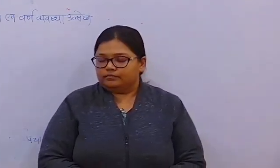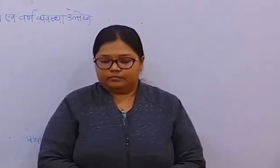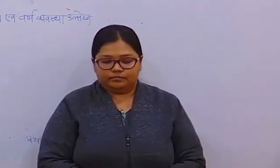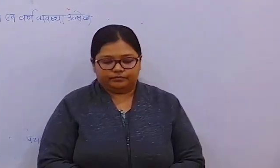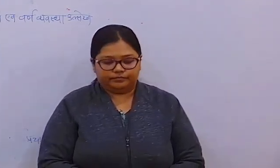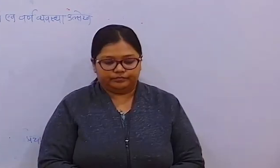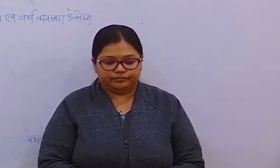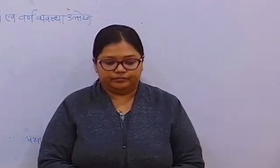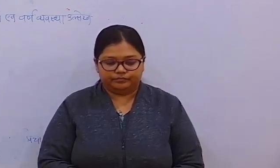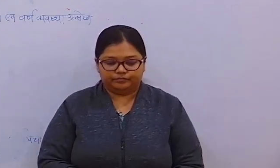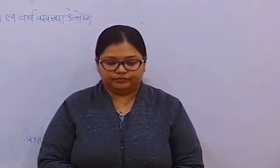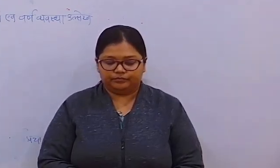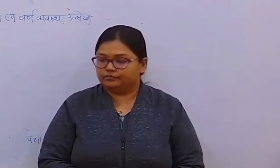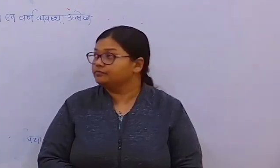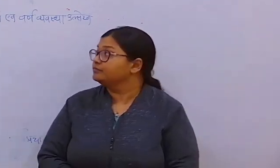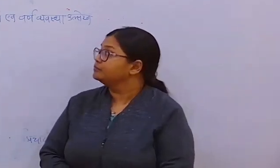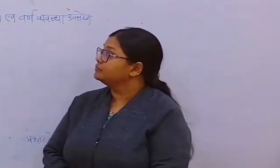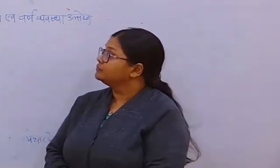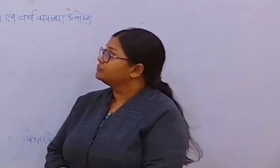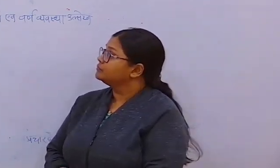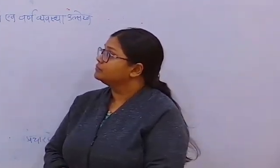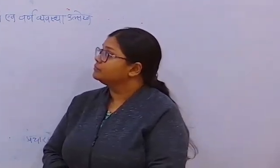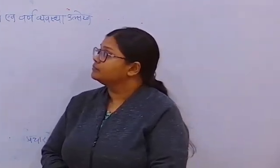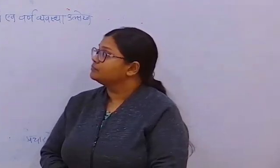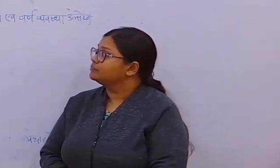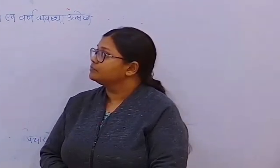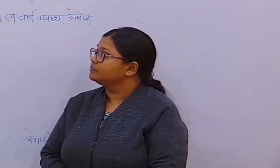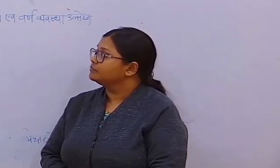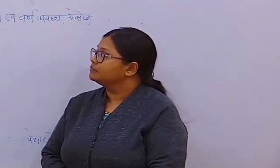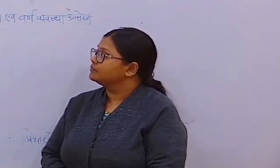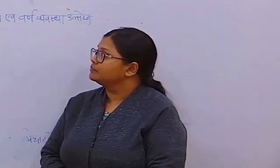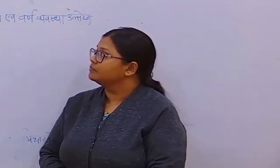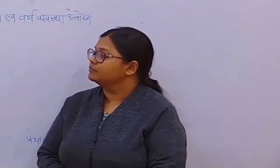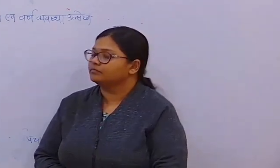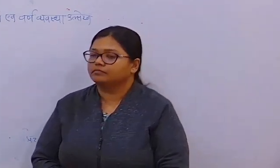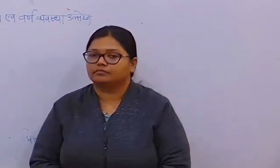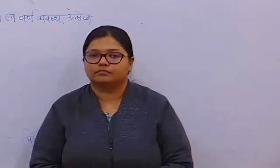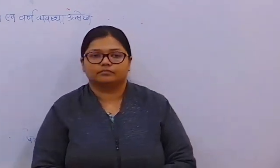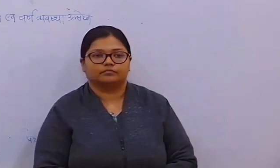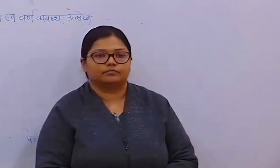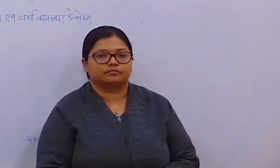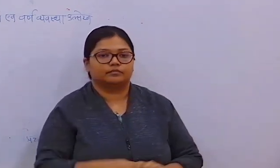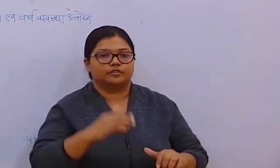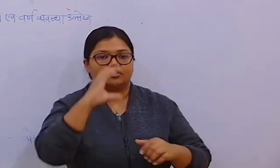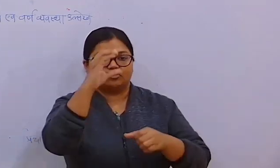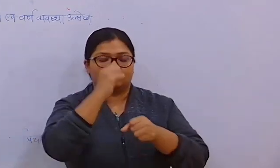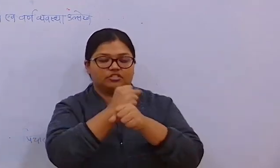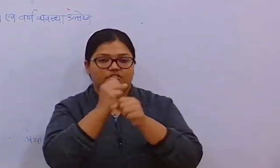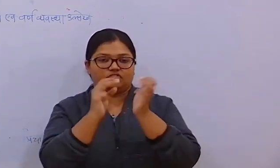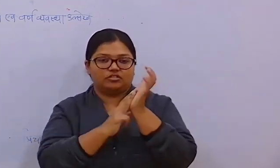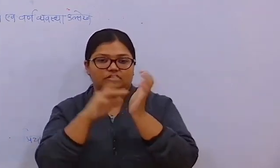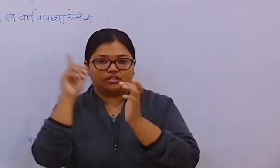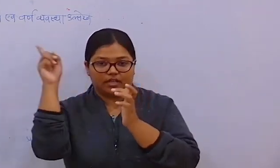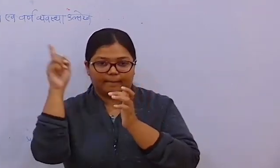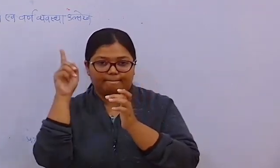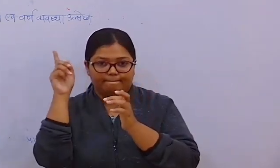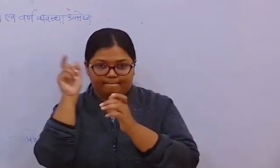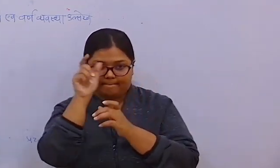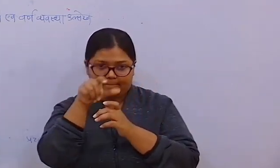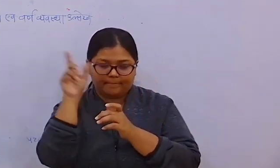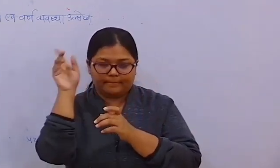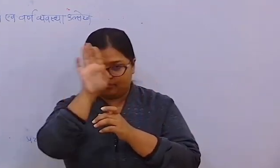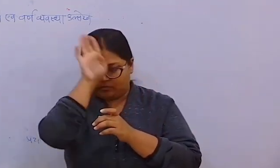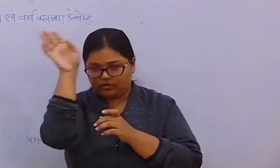लिख लो, लिखते हुए चलो, मैं नाम लेते जा रहा हूं, चंद्रगुप्त मौर्य के 7 नाम, क्लियर है।